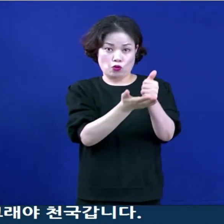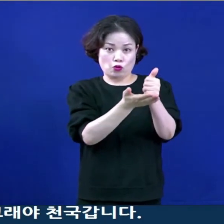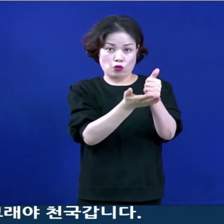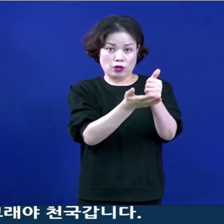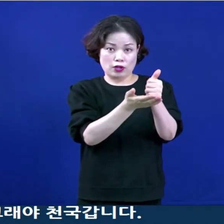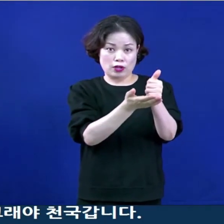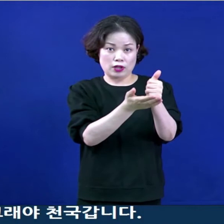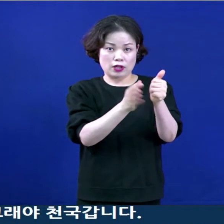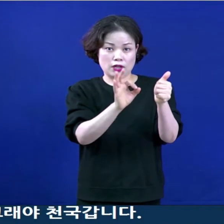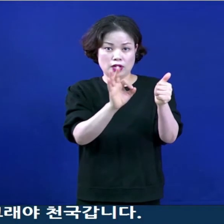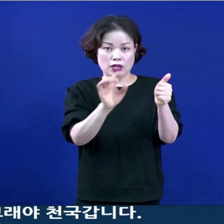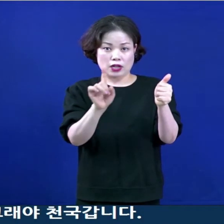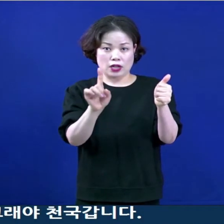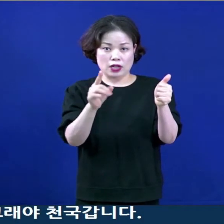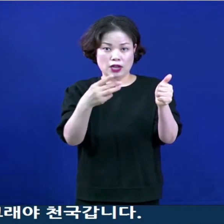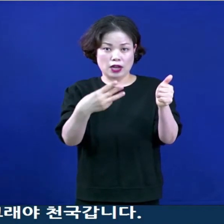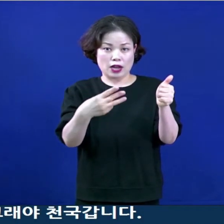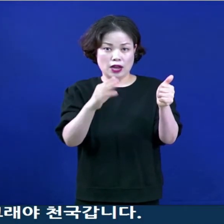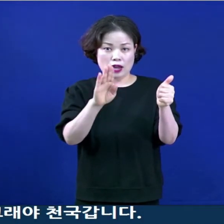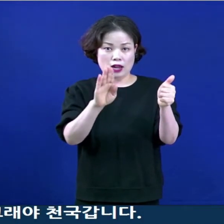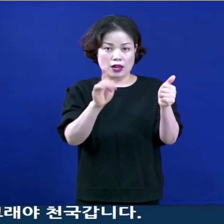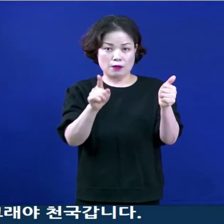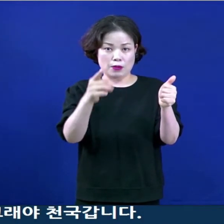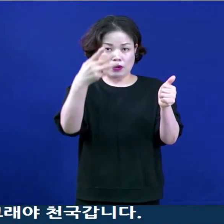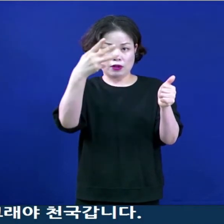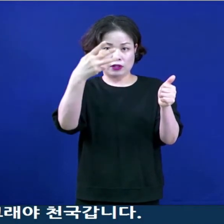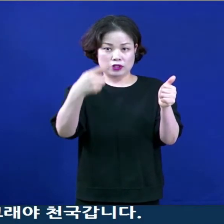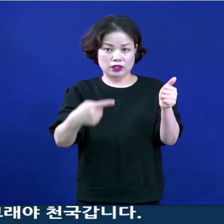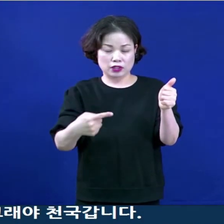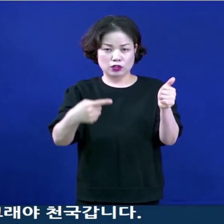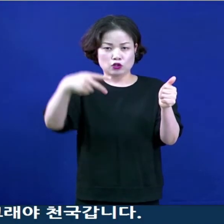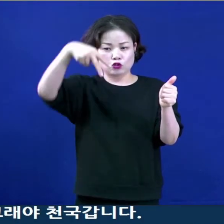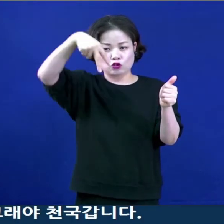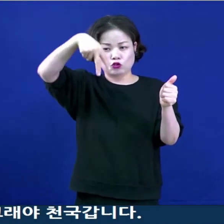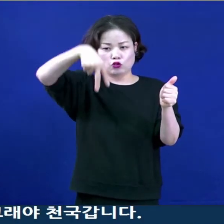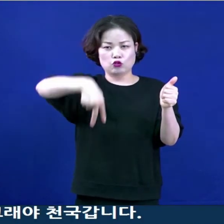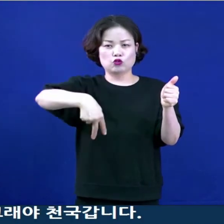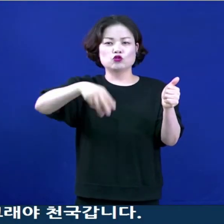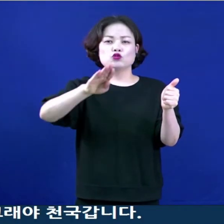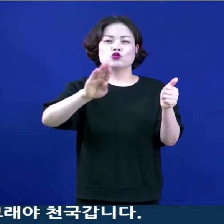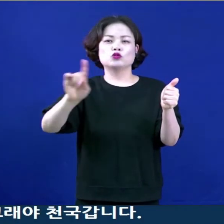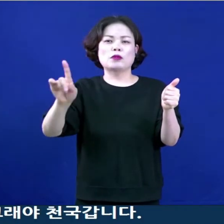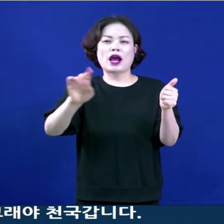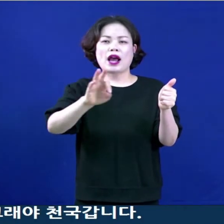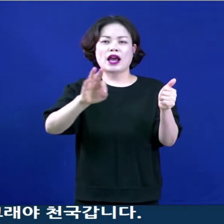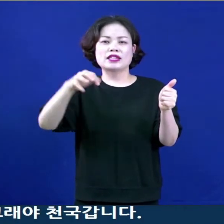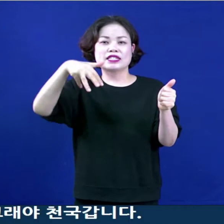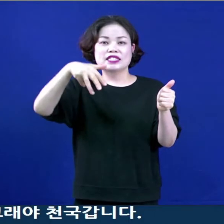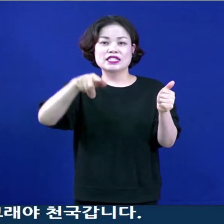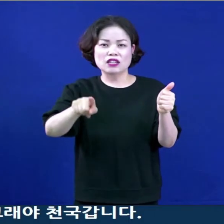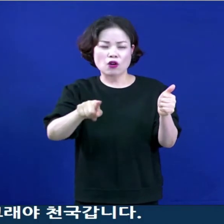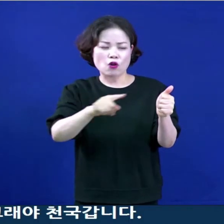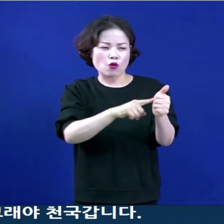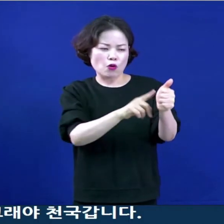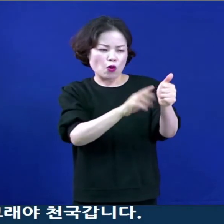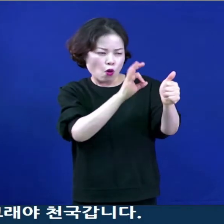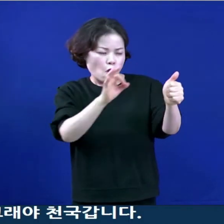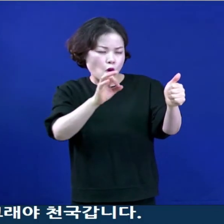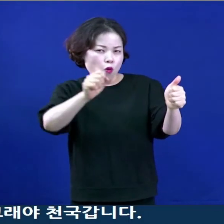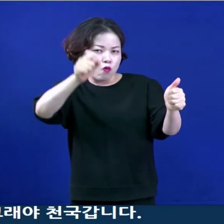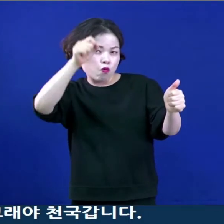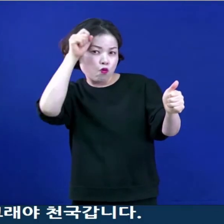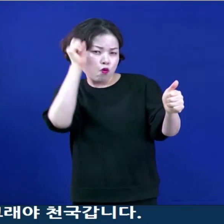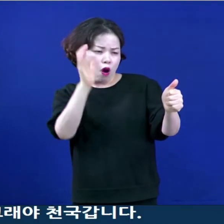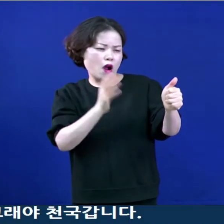그 알버트 슈바이처 박사 있잖아요. 저도 어릴 때 너무 그분을 존경했습니다. 어떻게 저렇게 공부도 많이